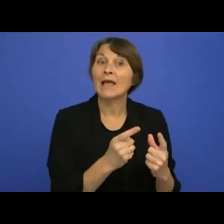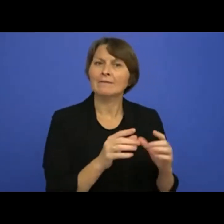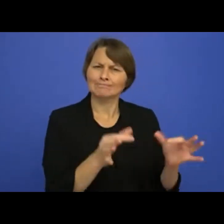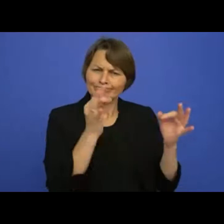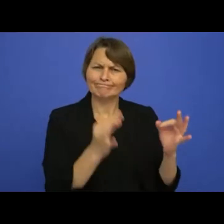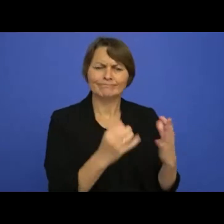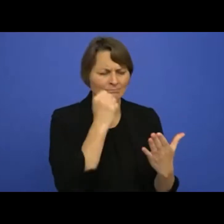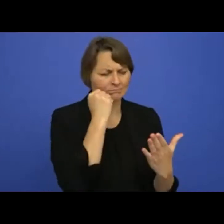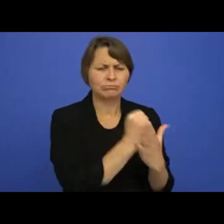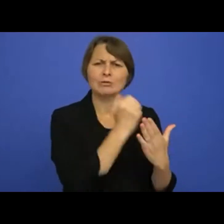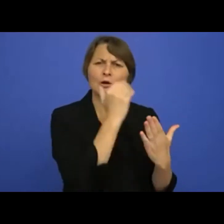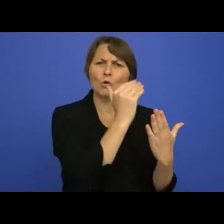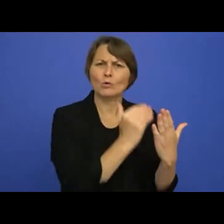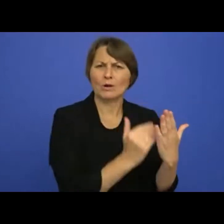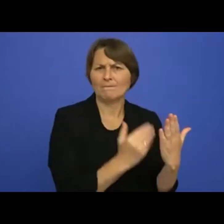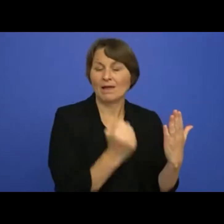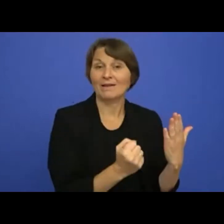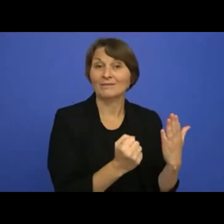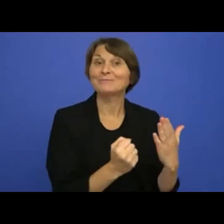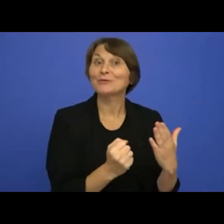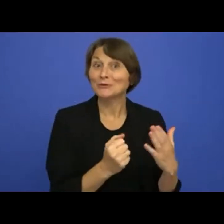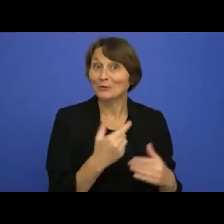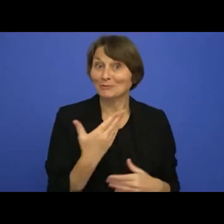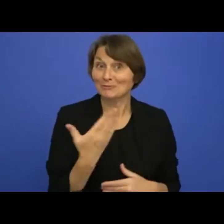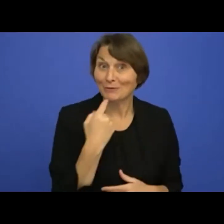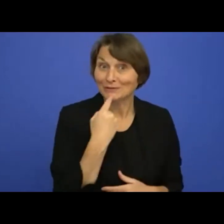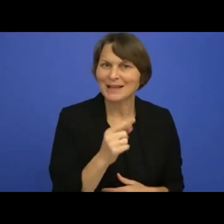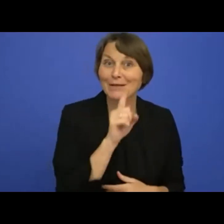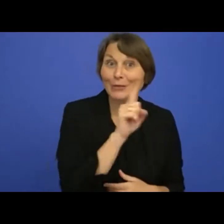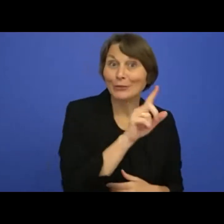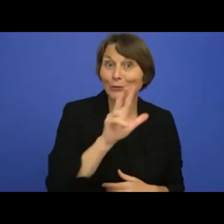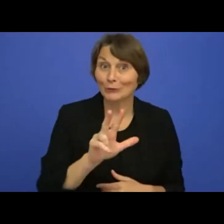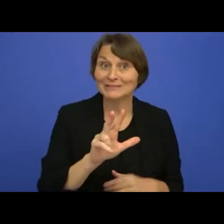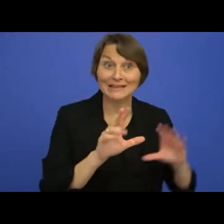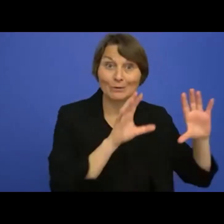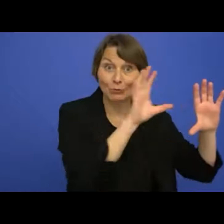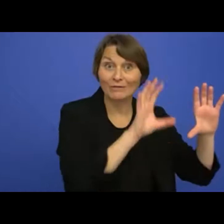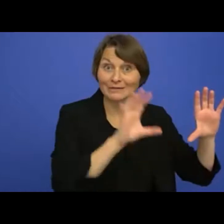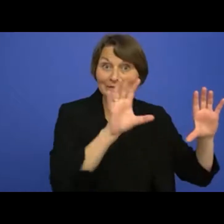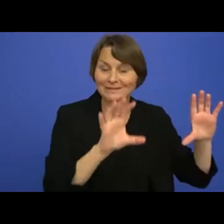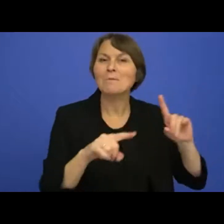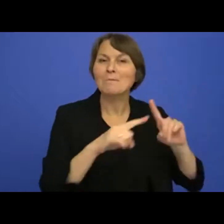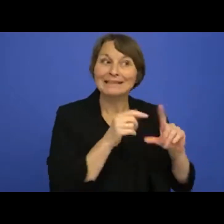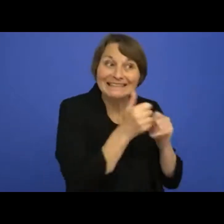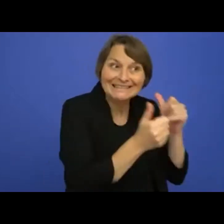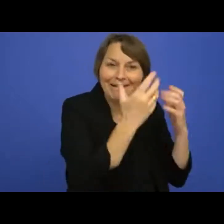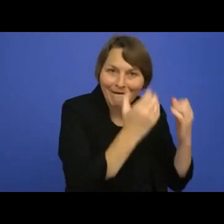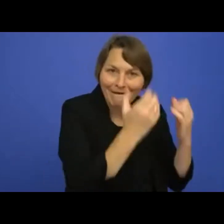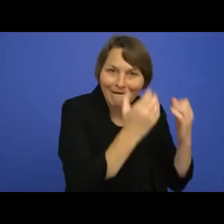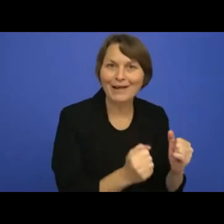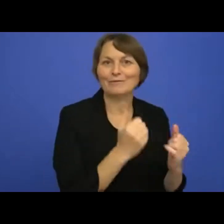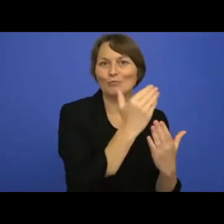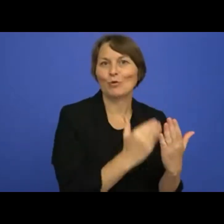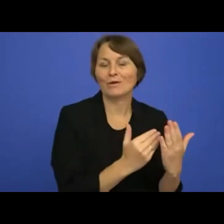le cadre de ces programmes et du système public d'éducation. Je vous ai dit, il y a 13 provinces, États, donc chacun a son programme.